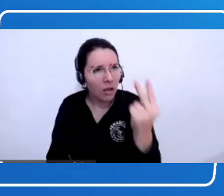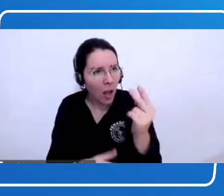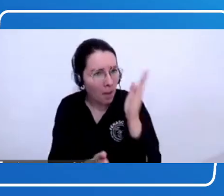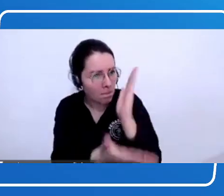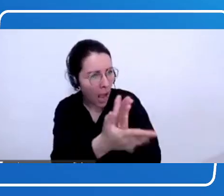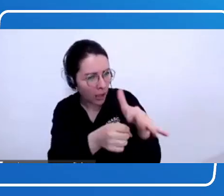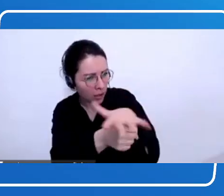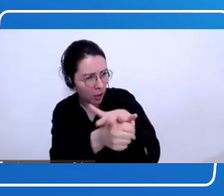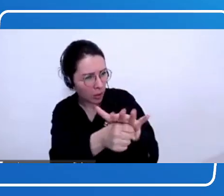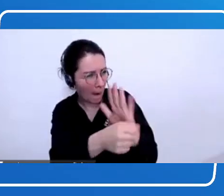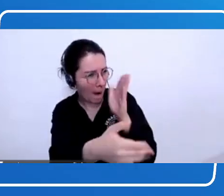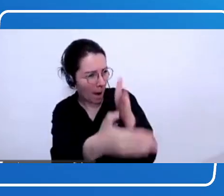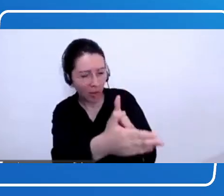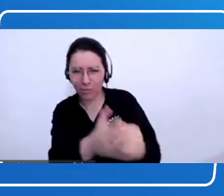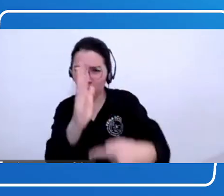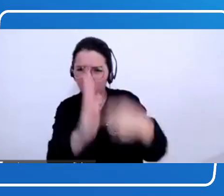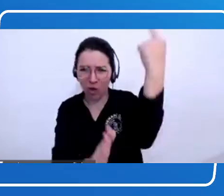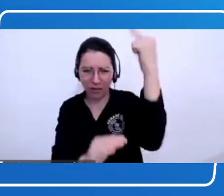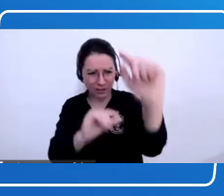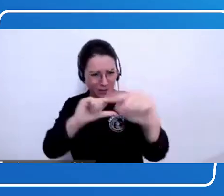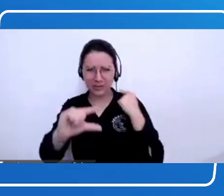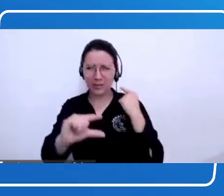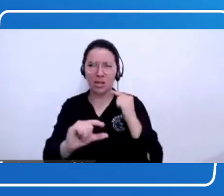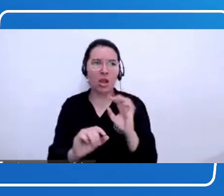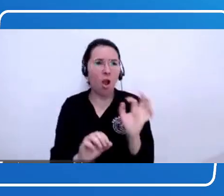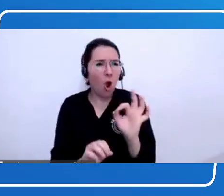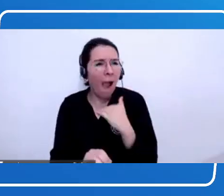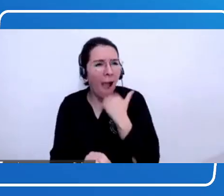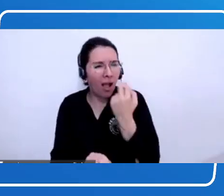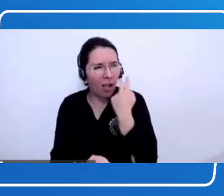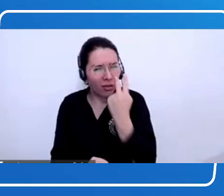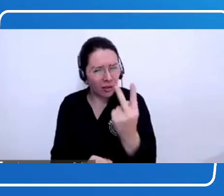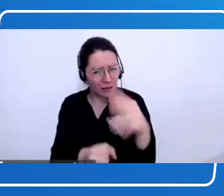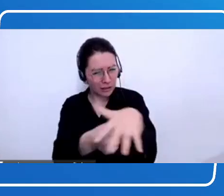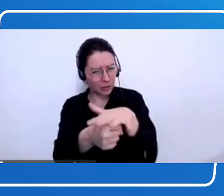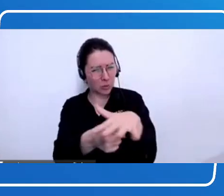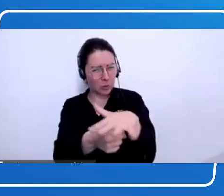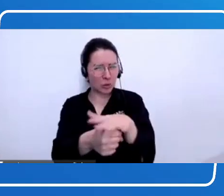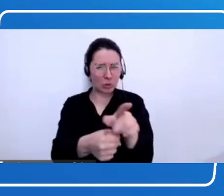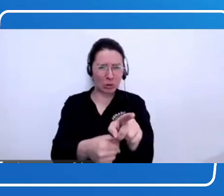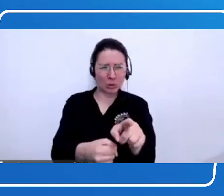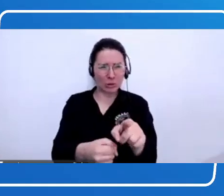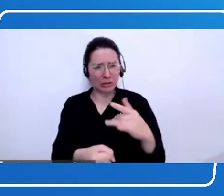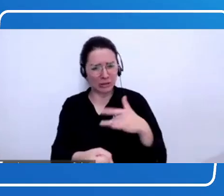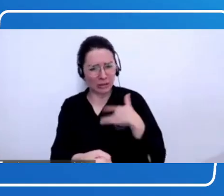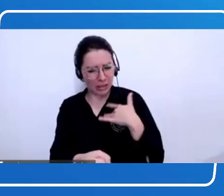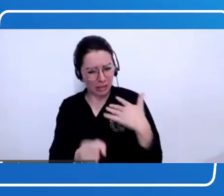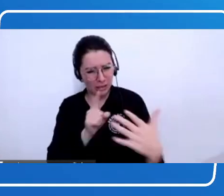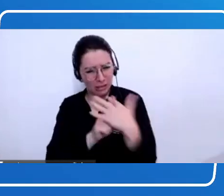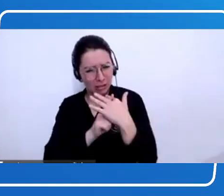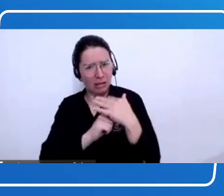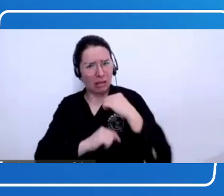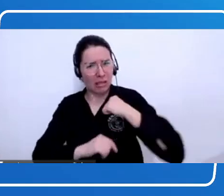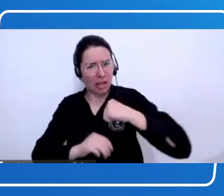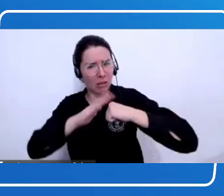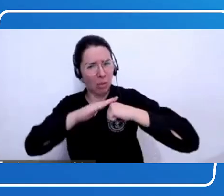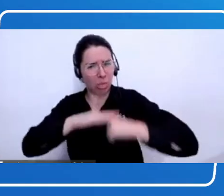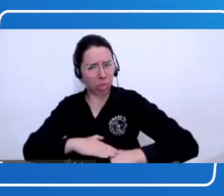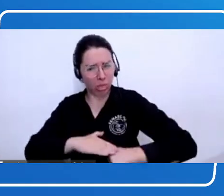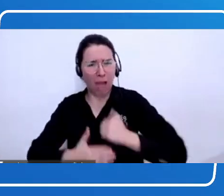avísenos. Donde vean situaciones que están atentando, vulnerando, amenazando sus